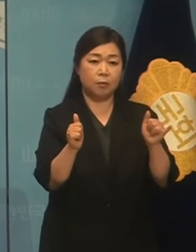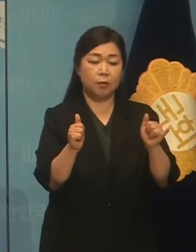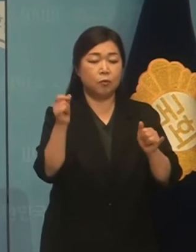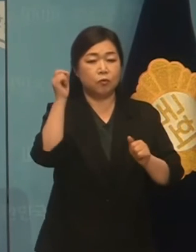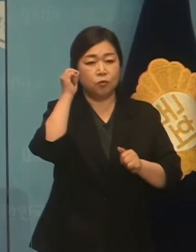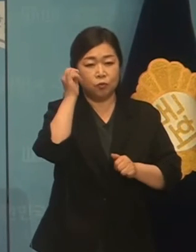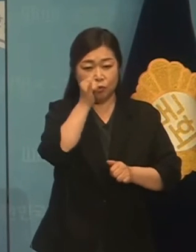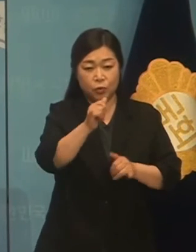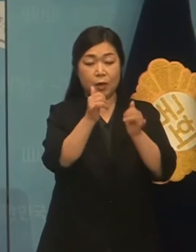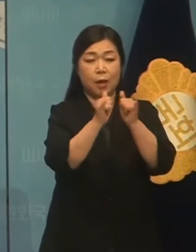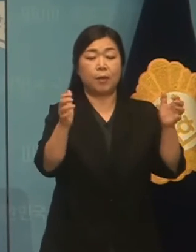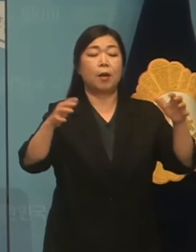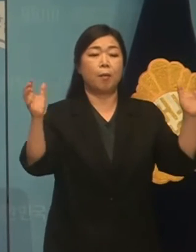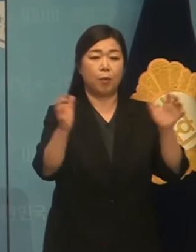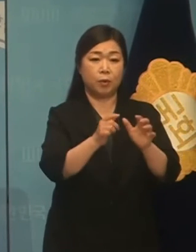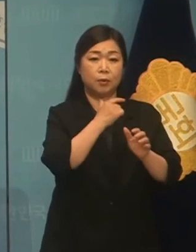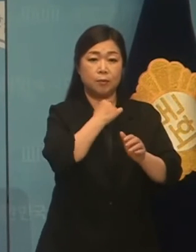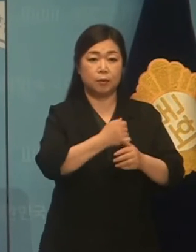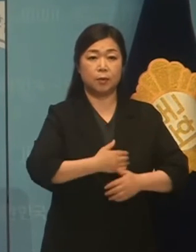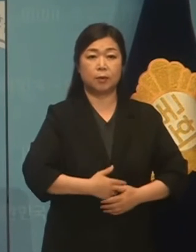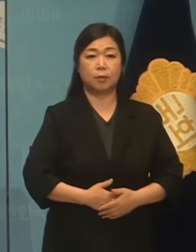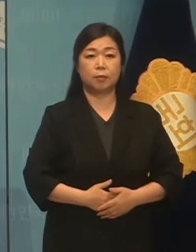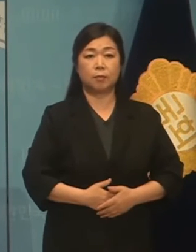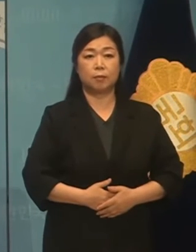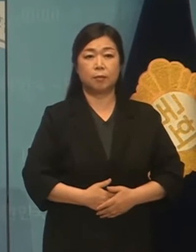엘리트들을 총집결시키겠습니다.